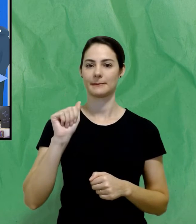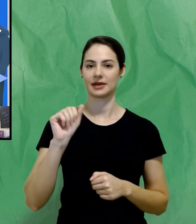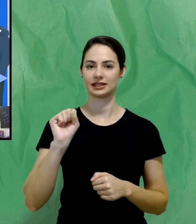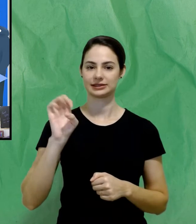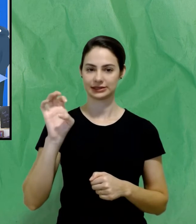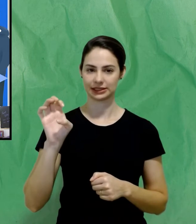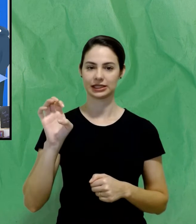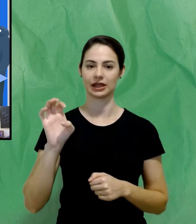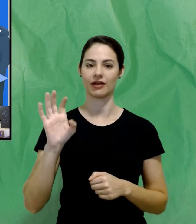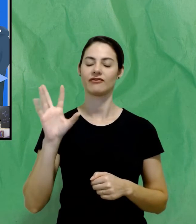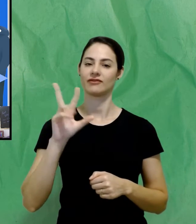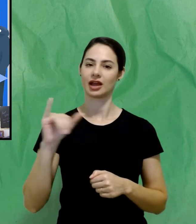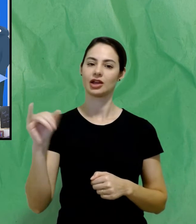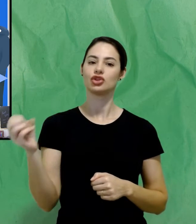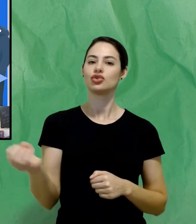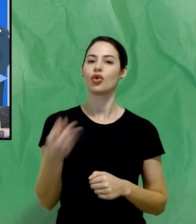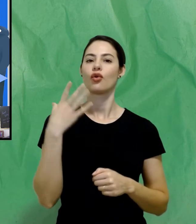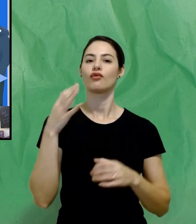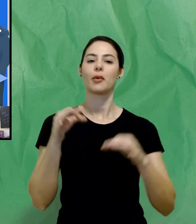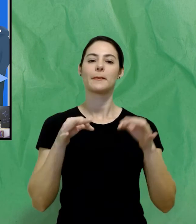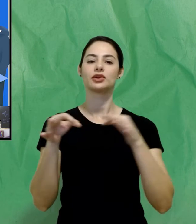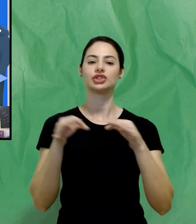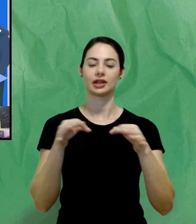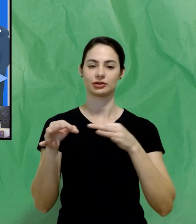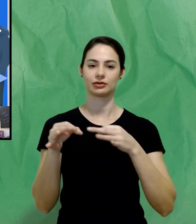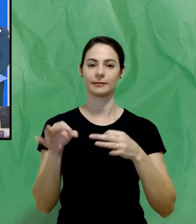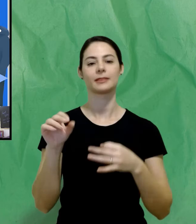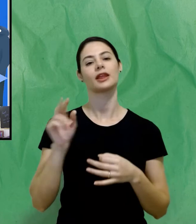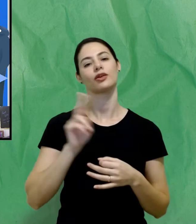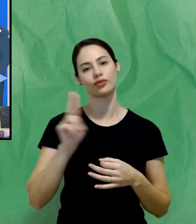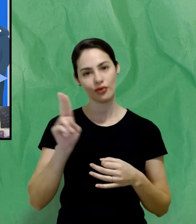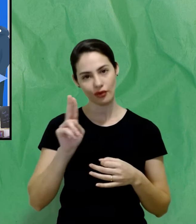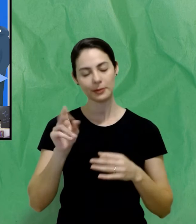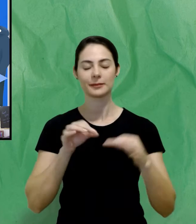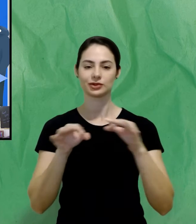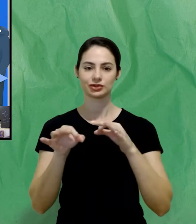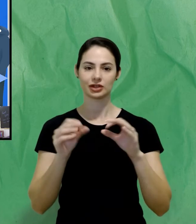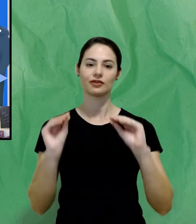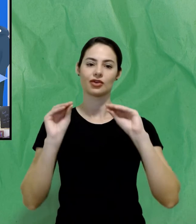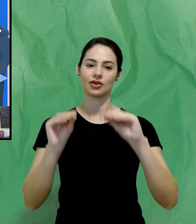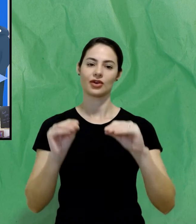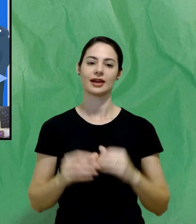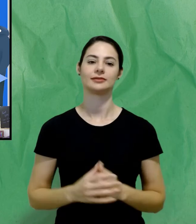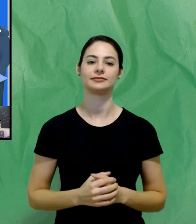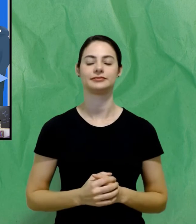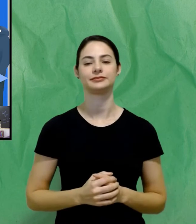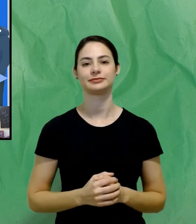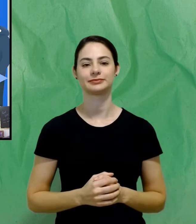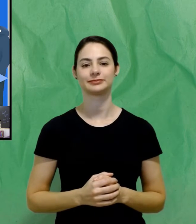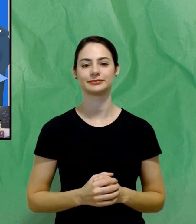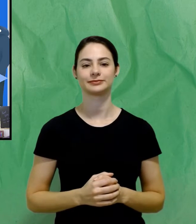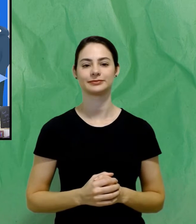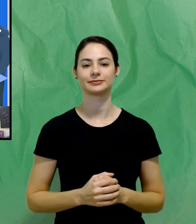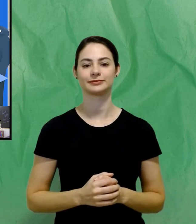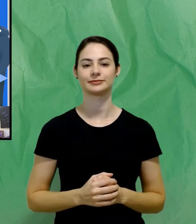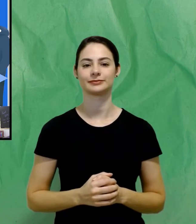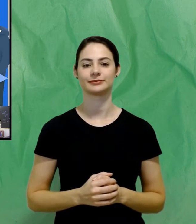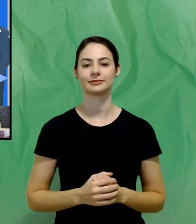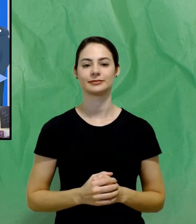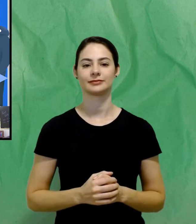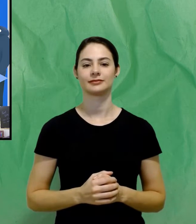para adicionar um novo projeto. Ele vai pedir o nome do projeto, eu vou criar aqui o